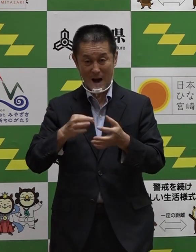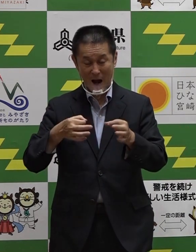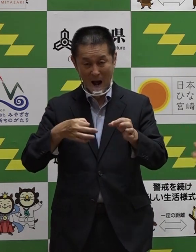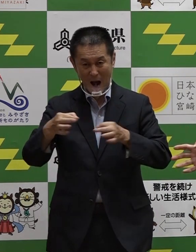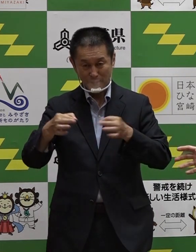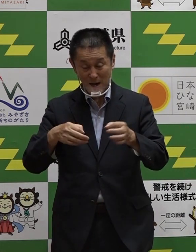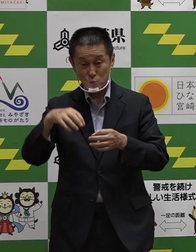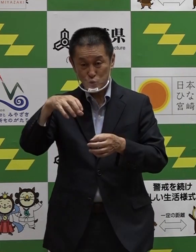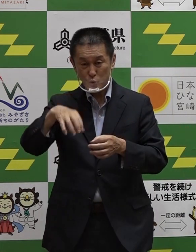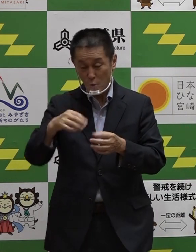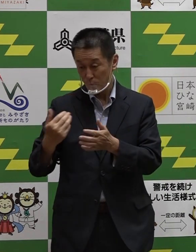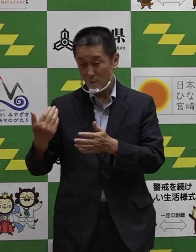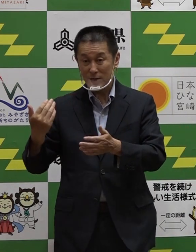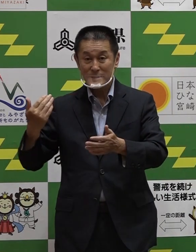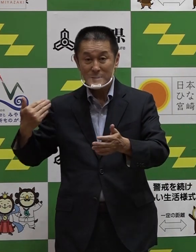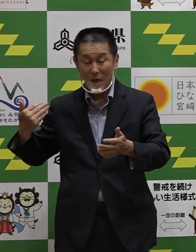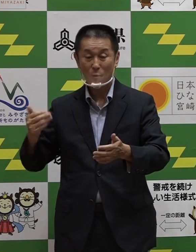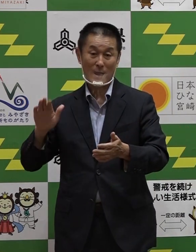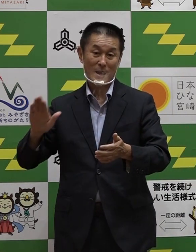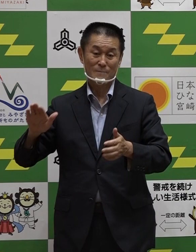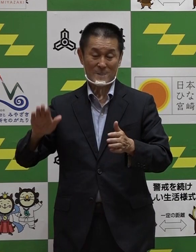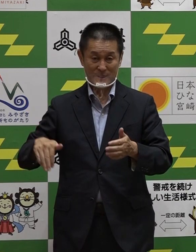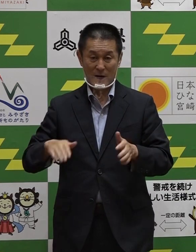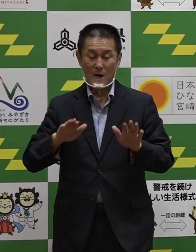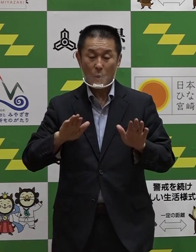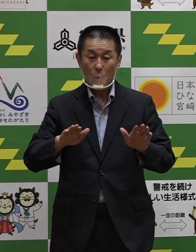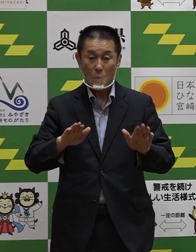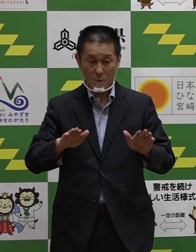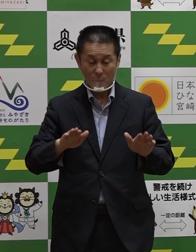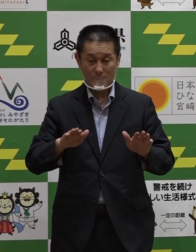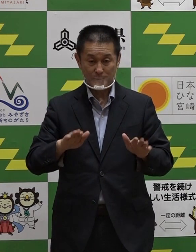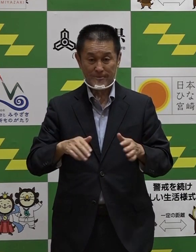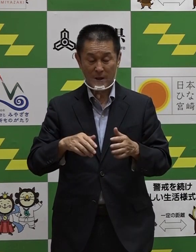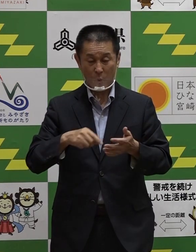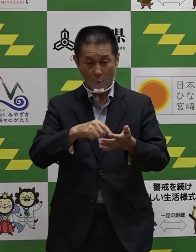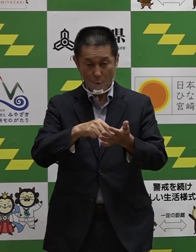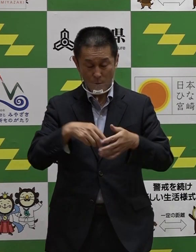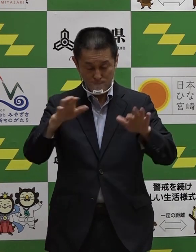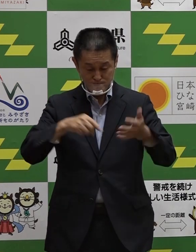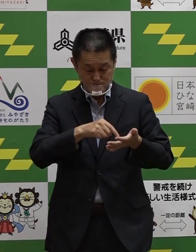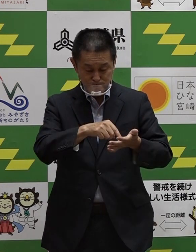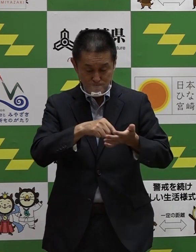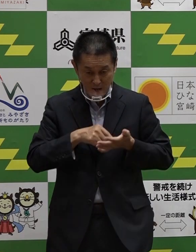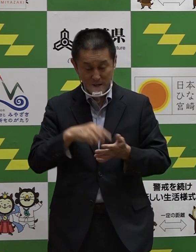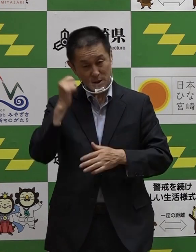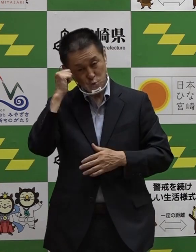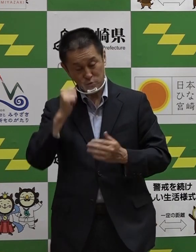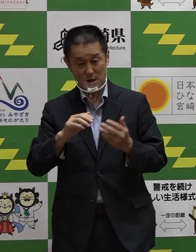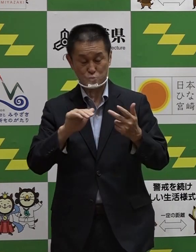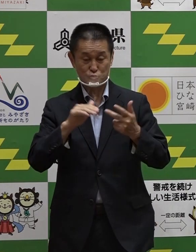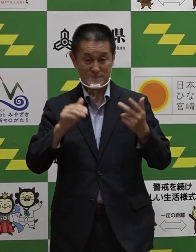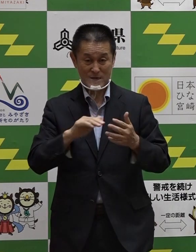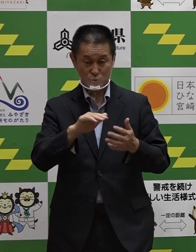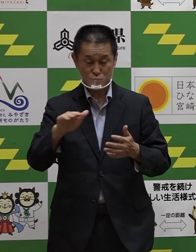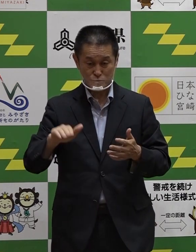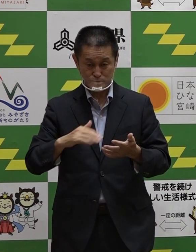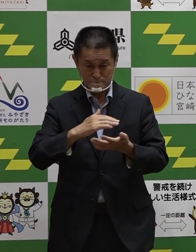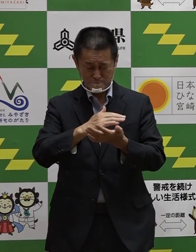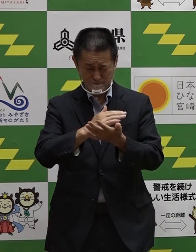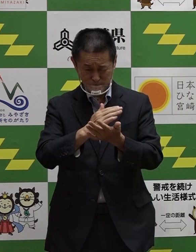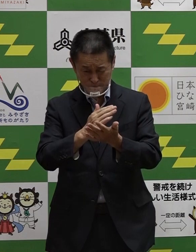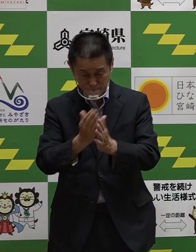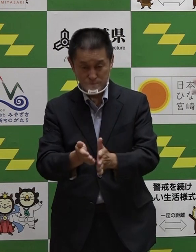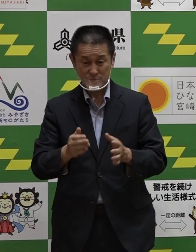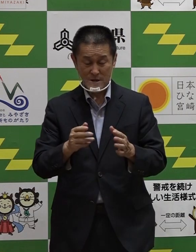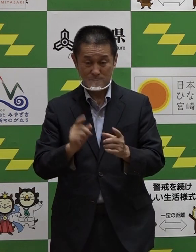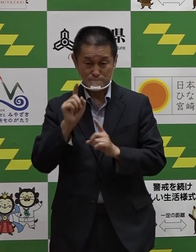ようなところも過去あったところでありますが、これはその応募していただいた宿泊施設にあまねく利用していただく